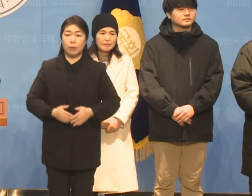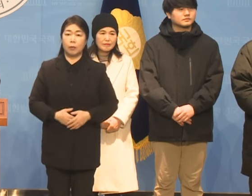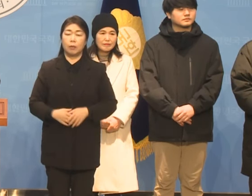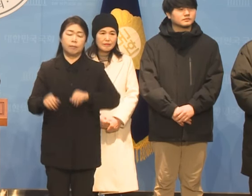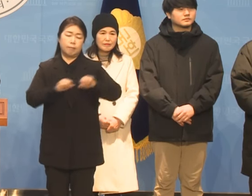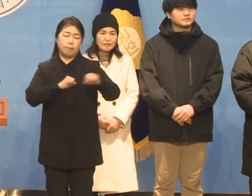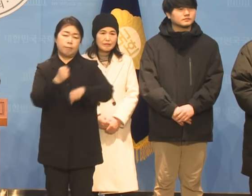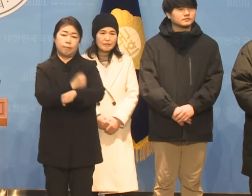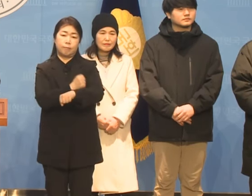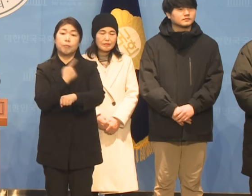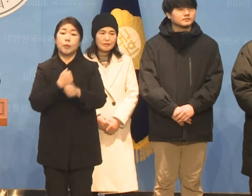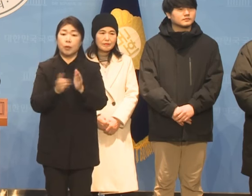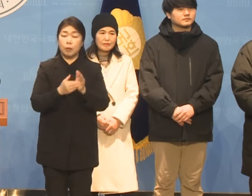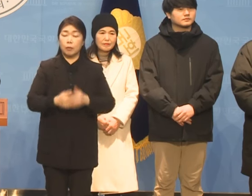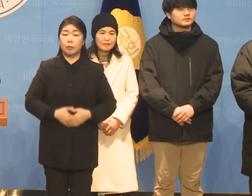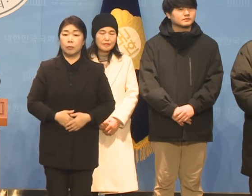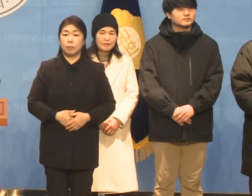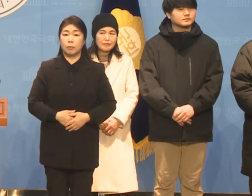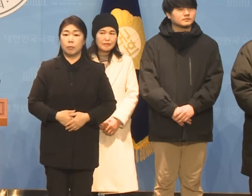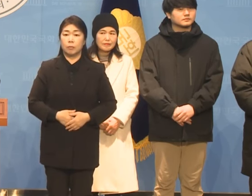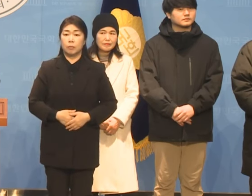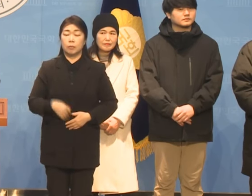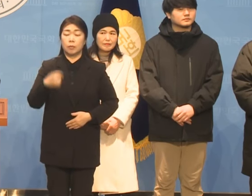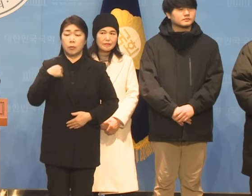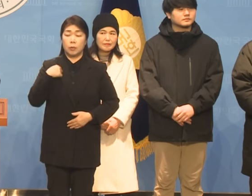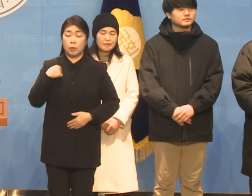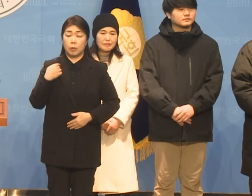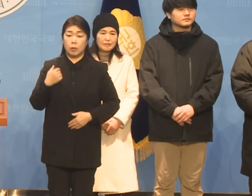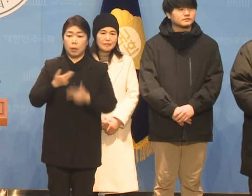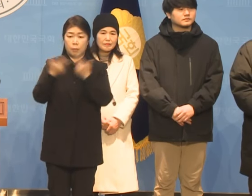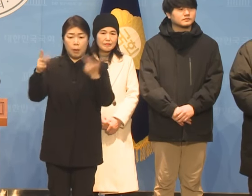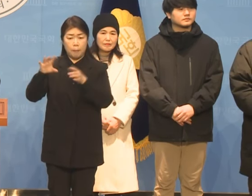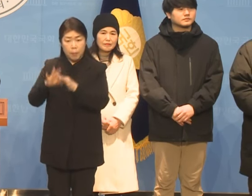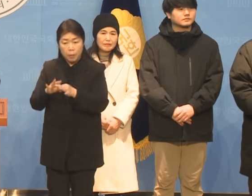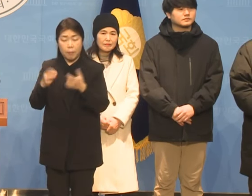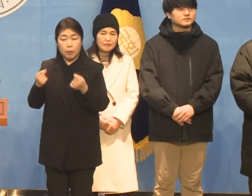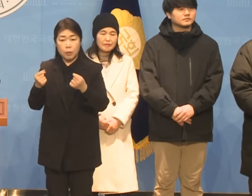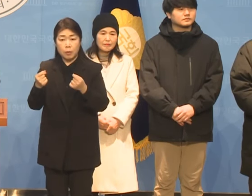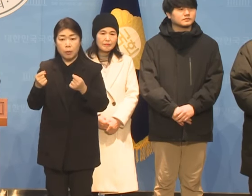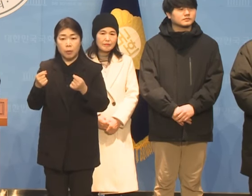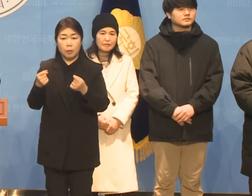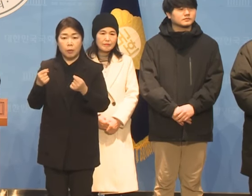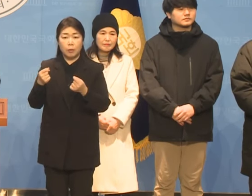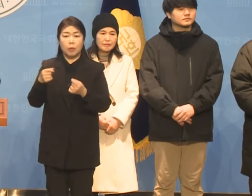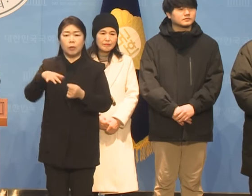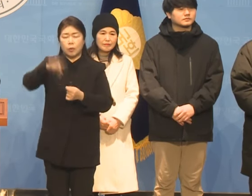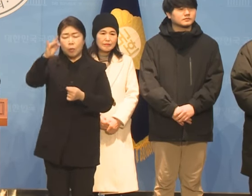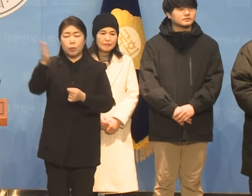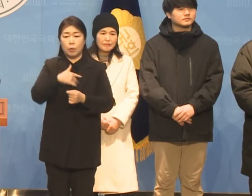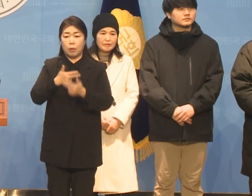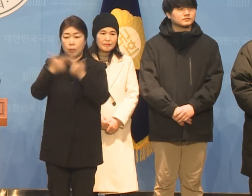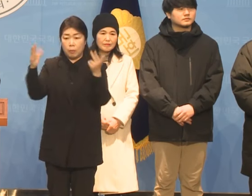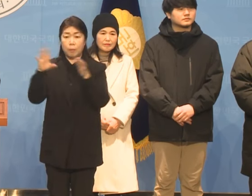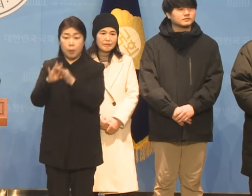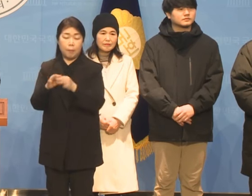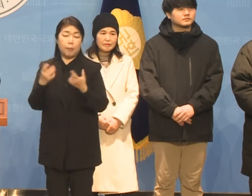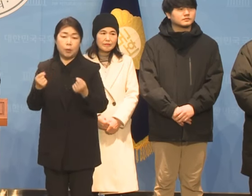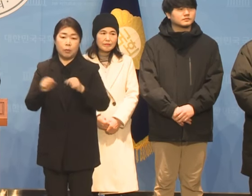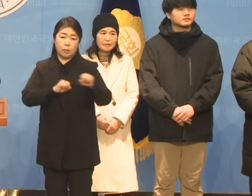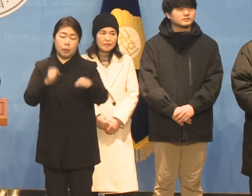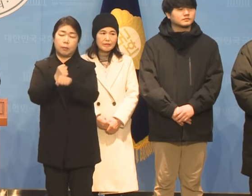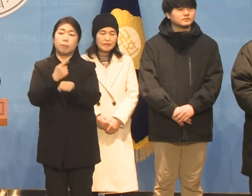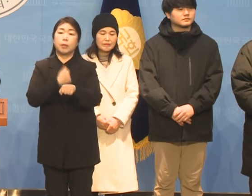저는 이번에 원조 친명인 제가 특별히 이익을 누릴 생각은 추어만큼도 하지 않았습니다.